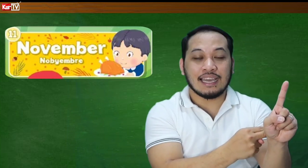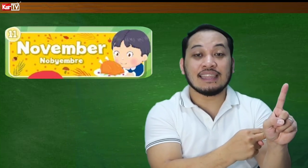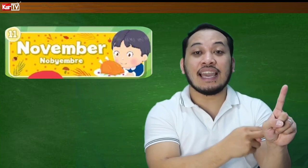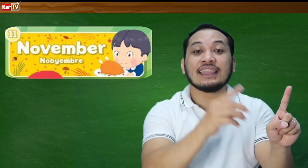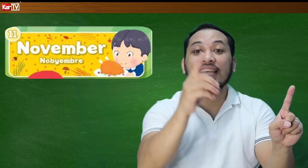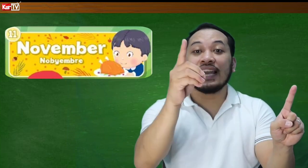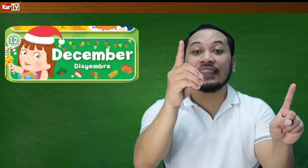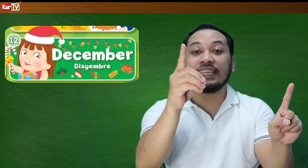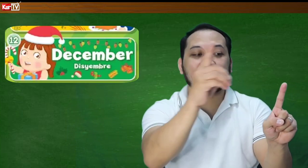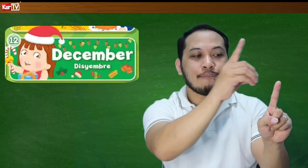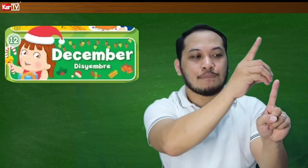And then December.